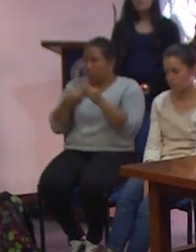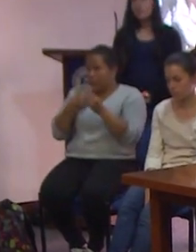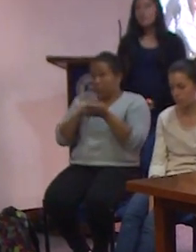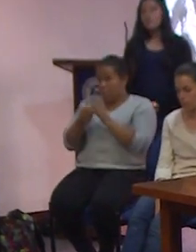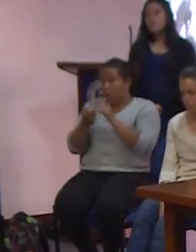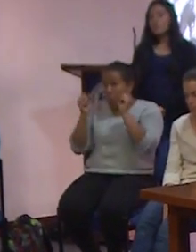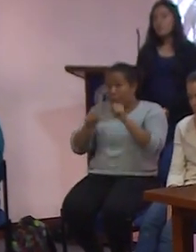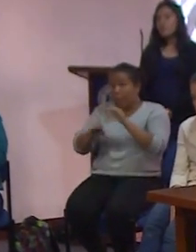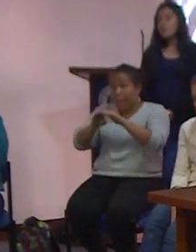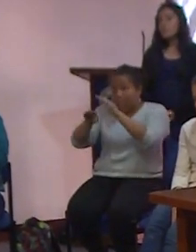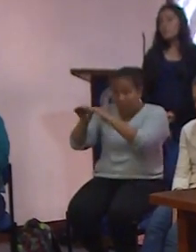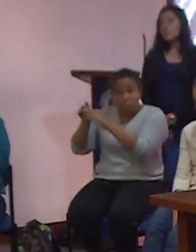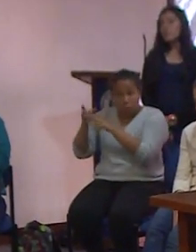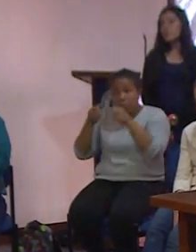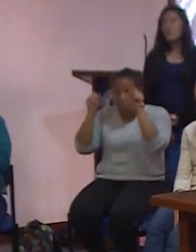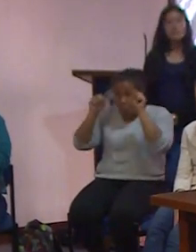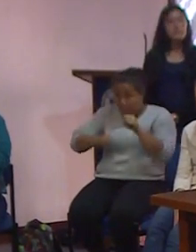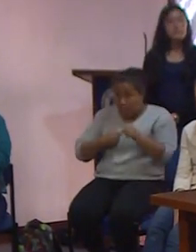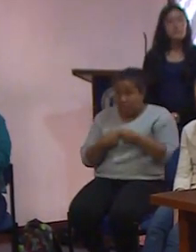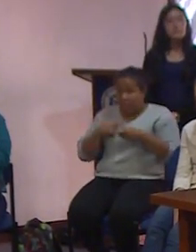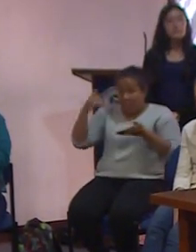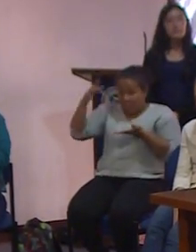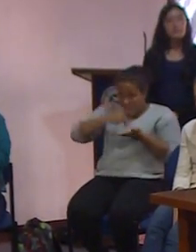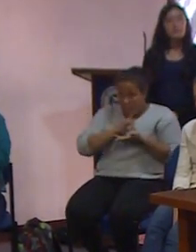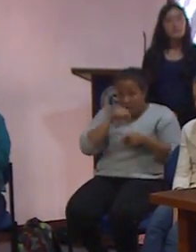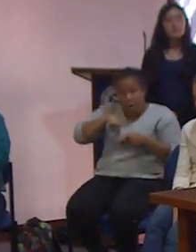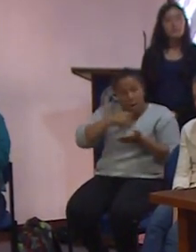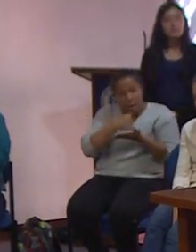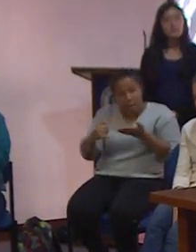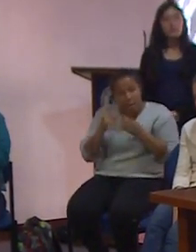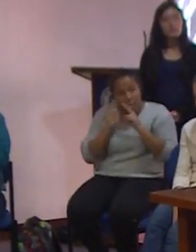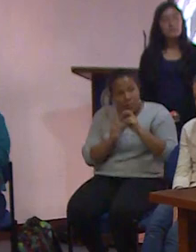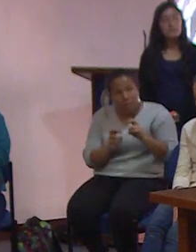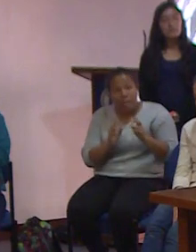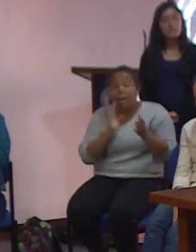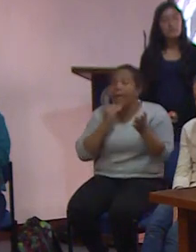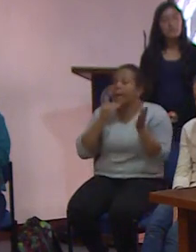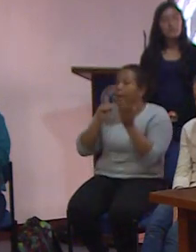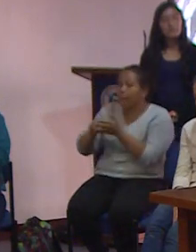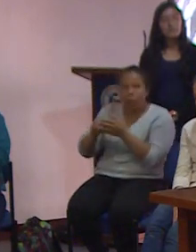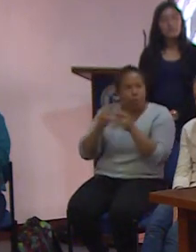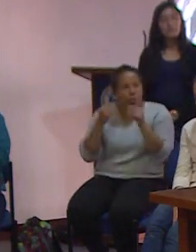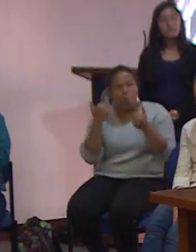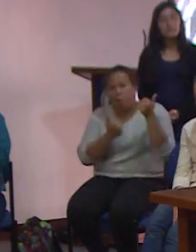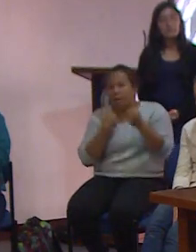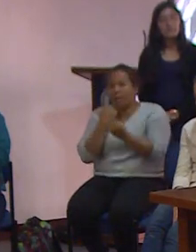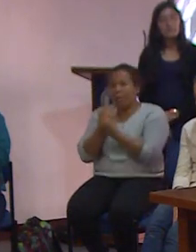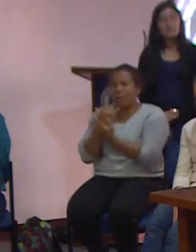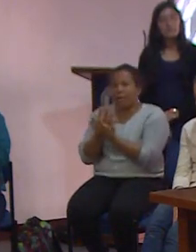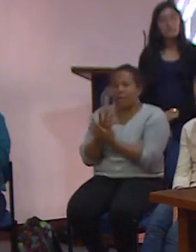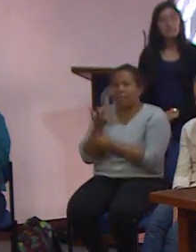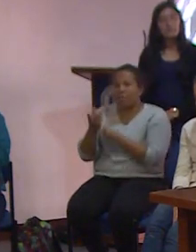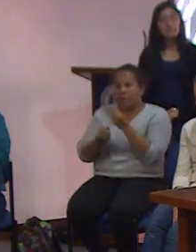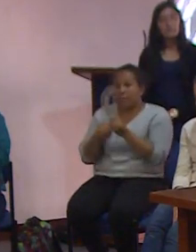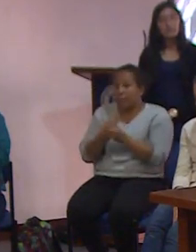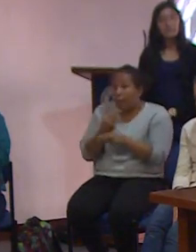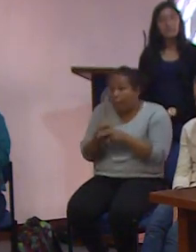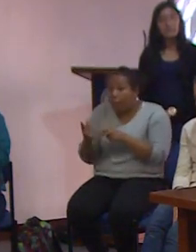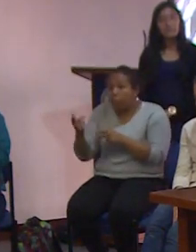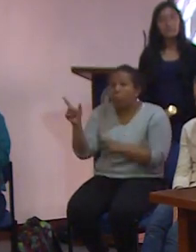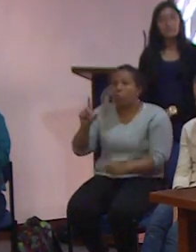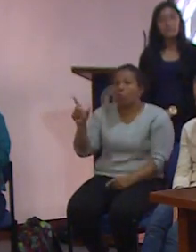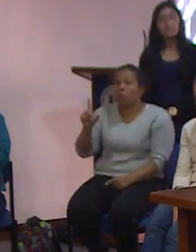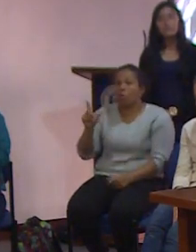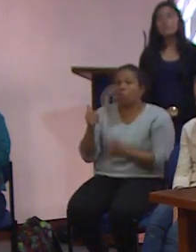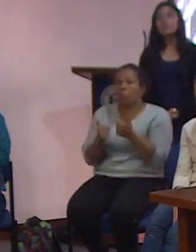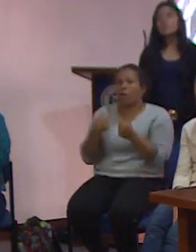están invitados permanentemente, ¿sí? Entonces, un espacio concreto. Este lunes. Este lunes va a ser el